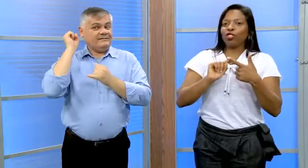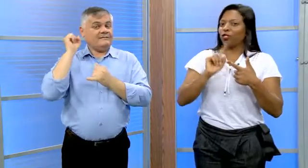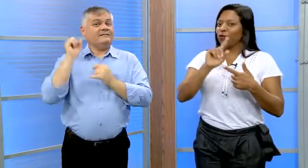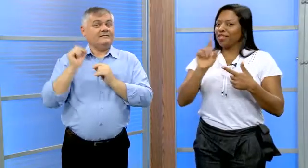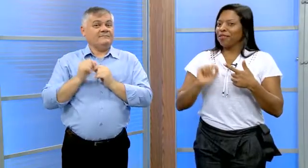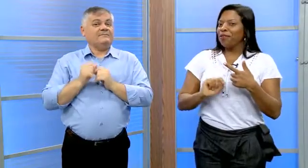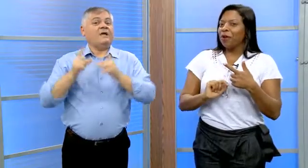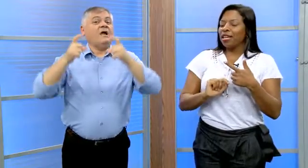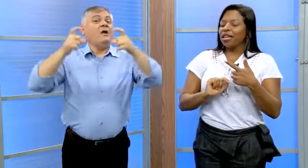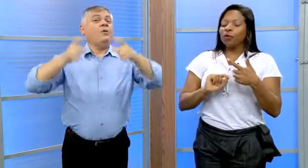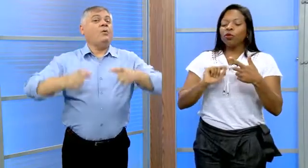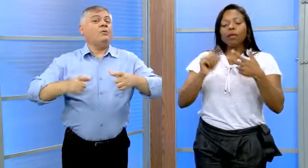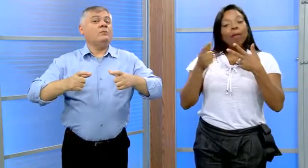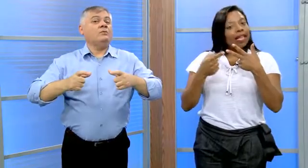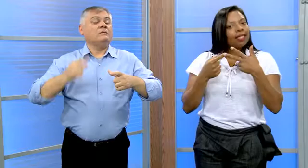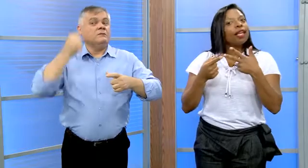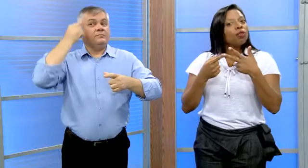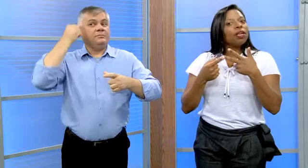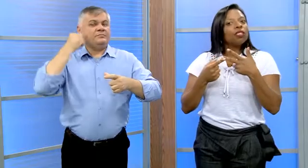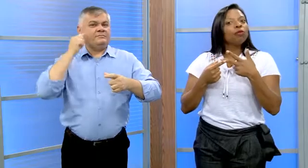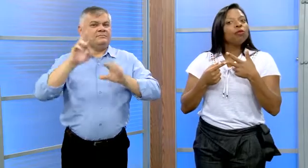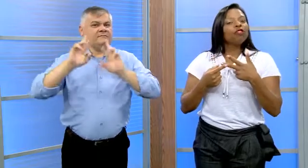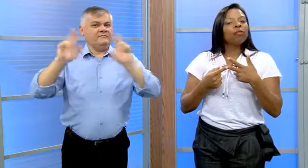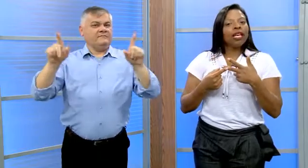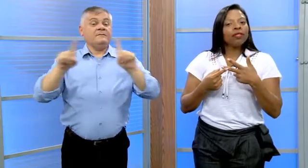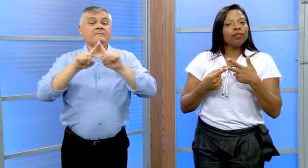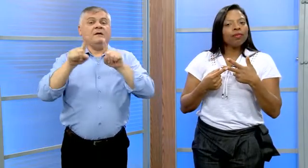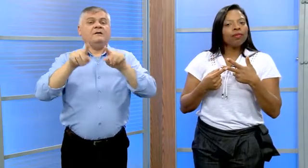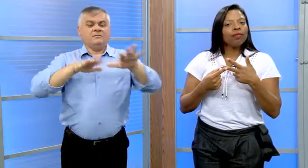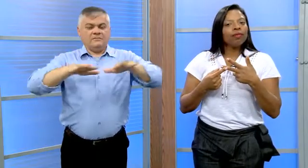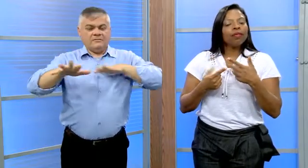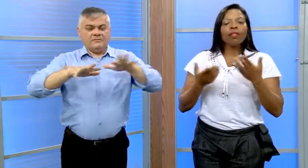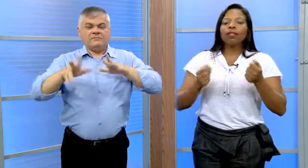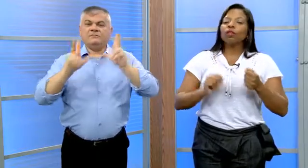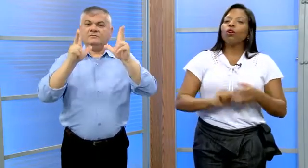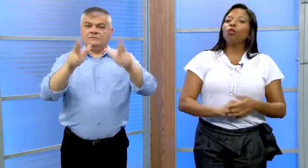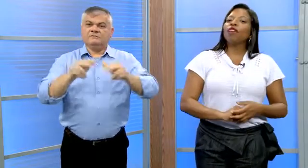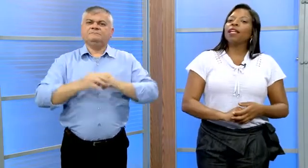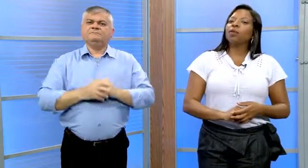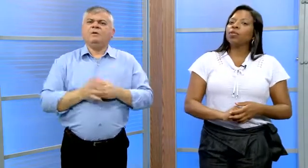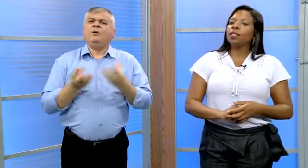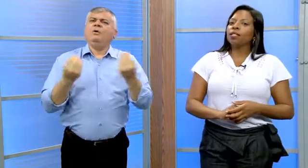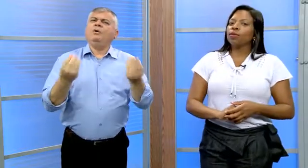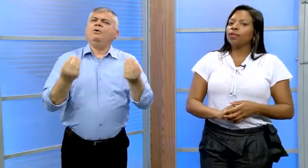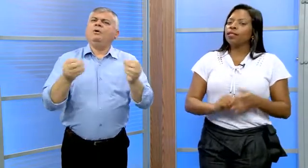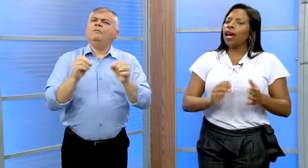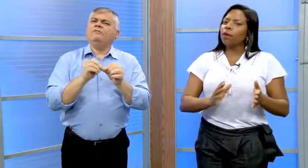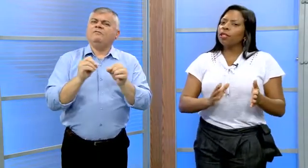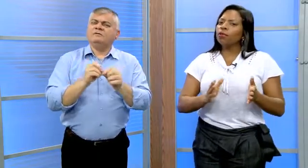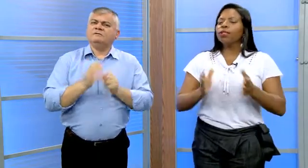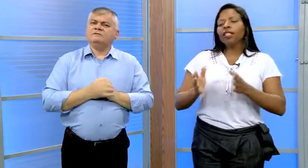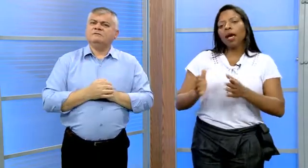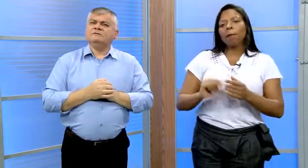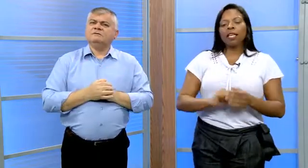de articulação não, aí ele muda, mas tem o mesmo movimento. Como faremos então? Sábado e